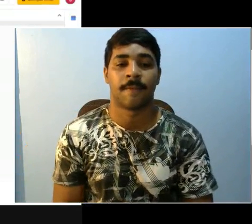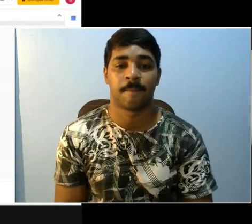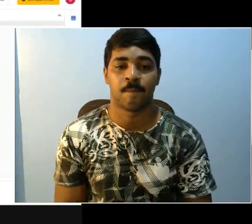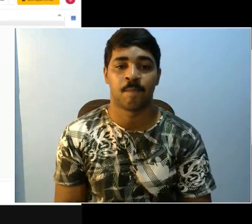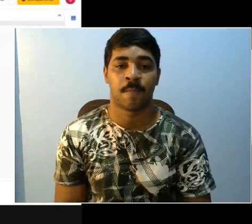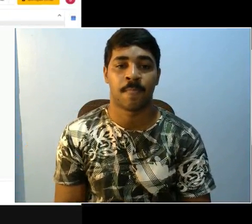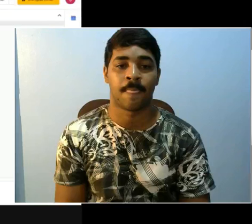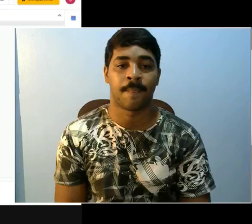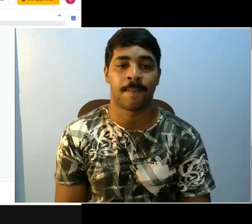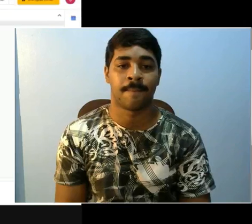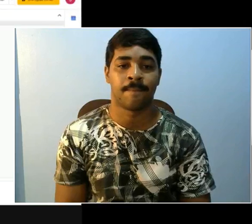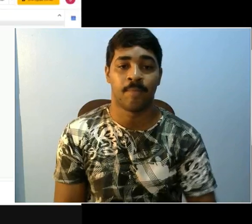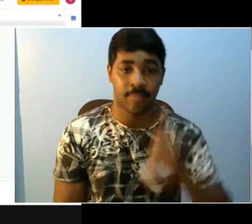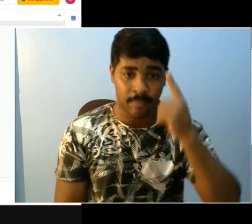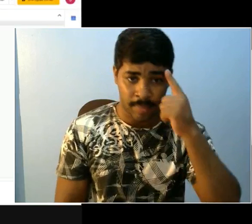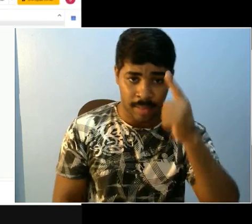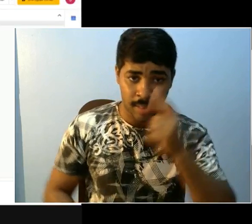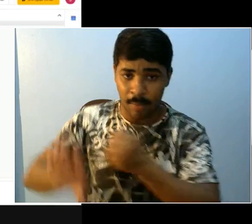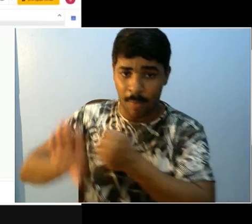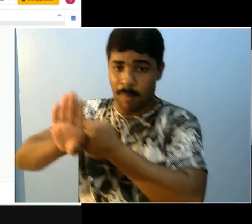Então ele responde com 60.